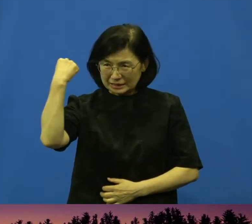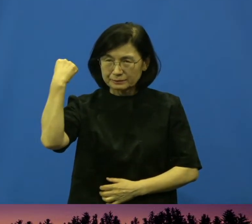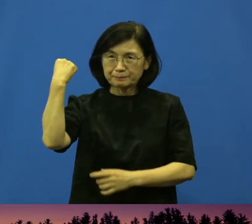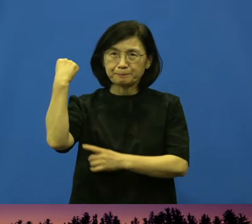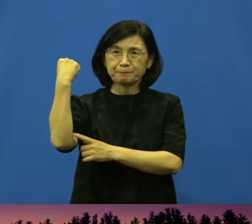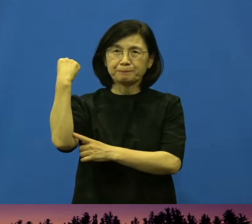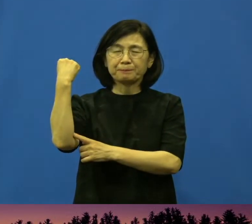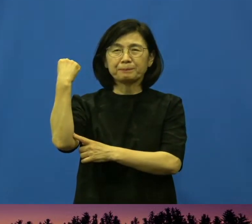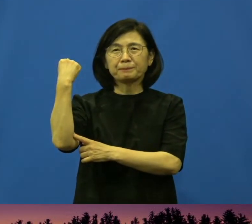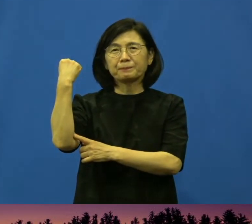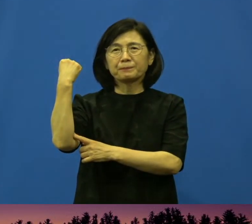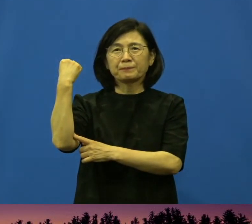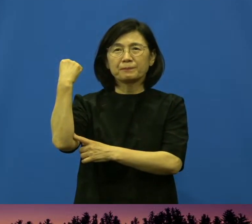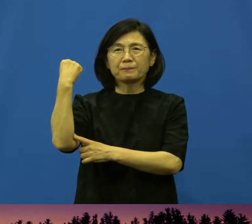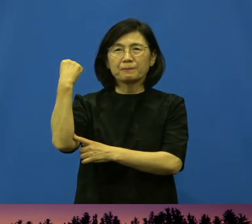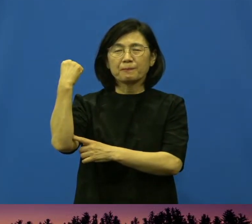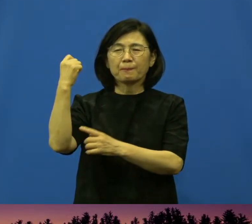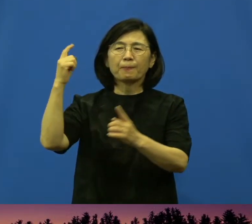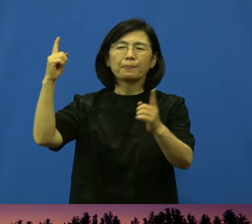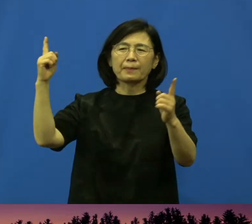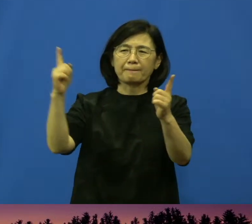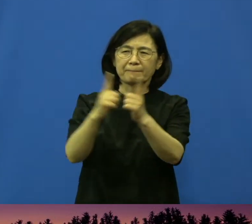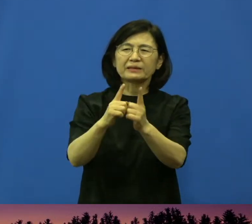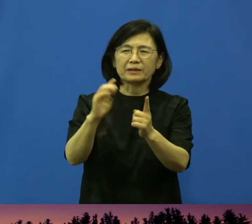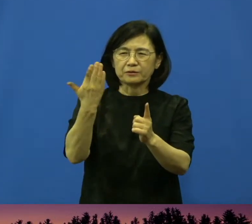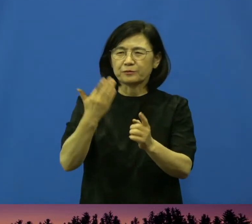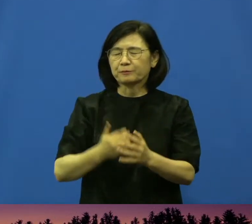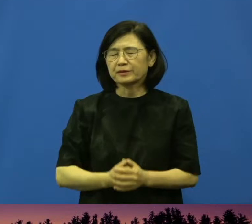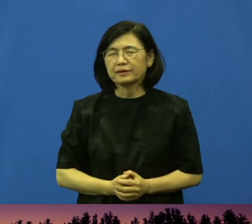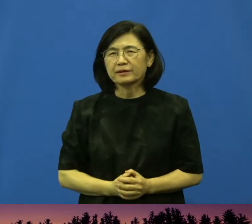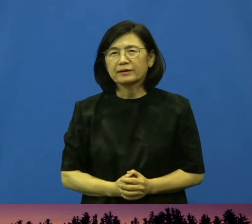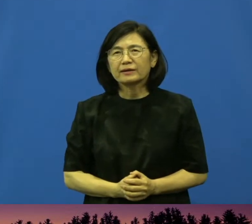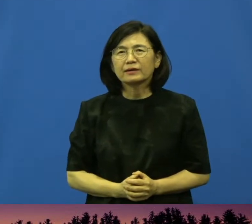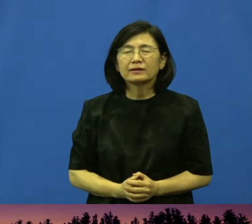거대한 폭풍우가 몰아닥치는 거예요.